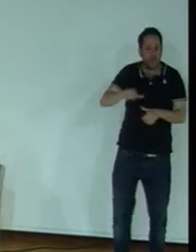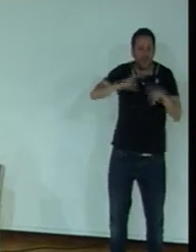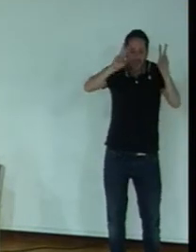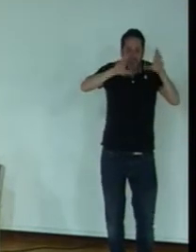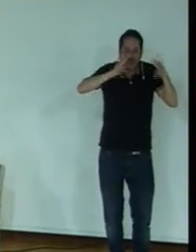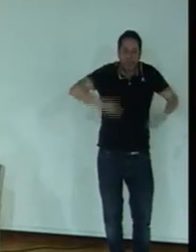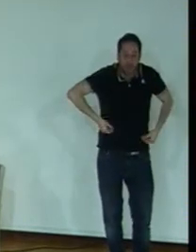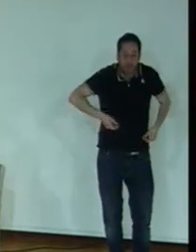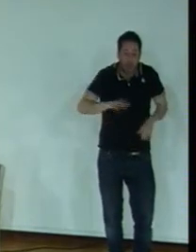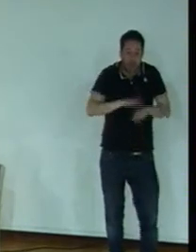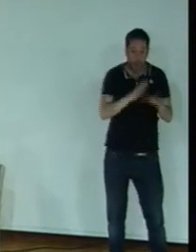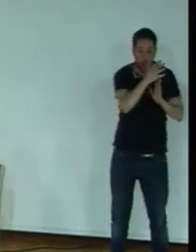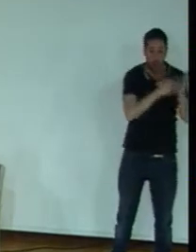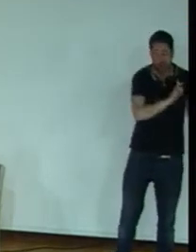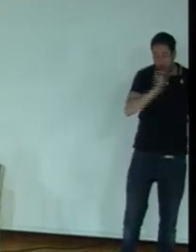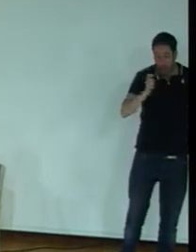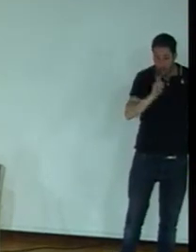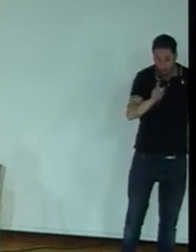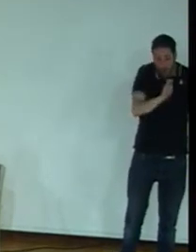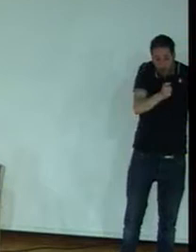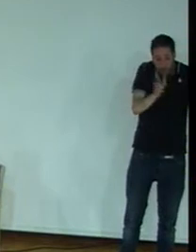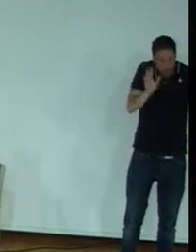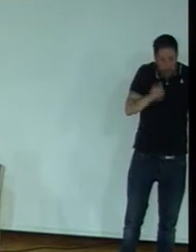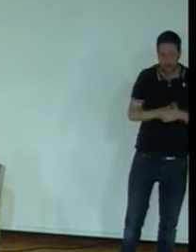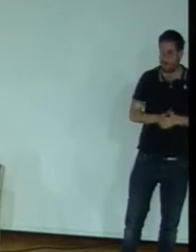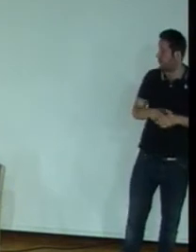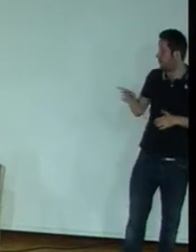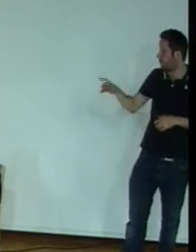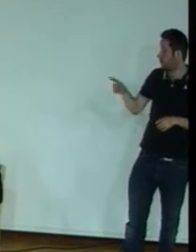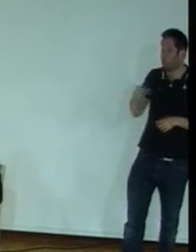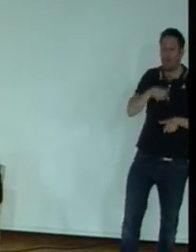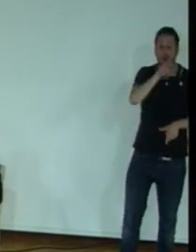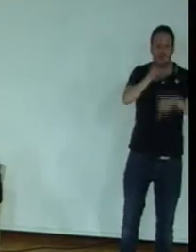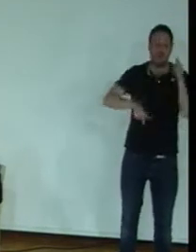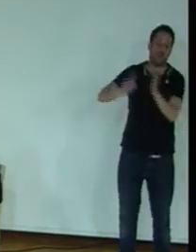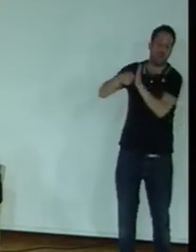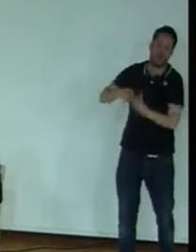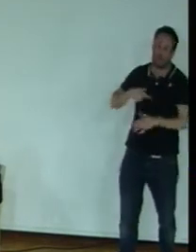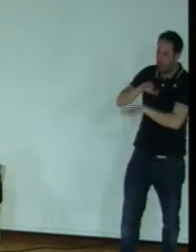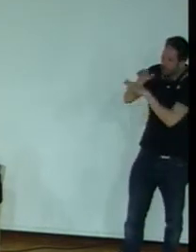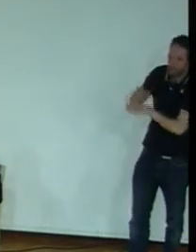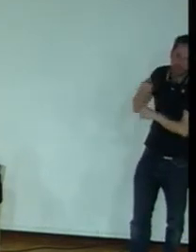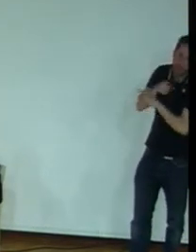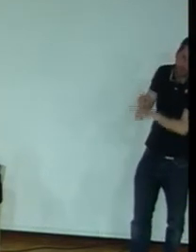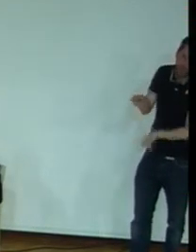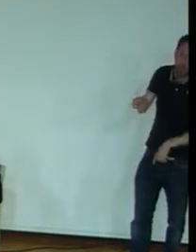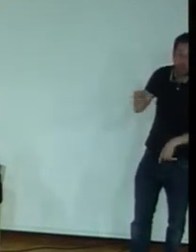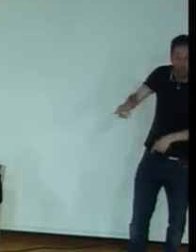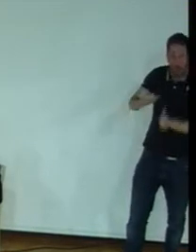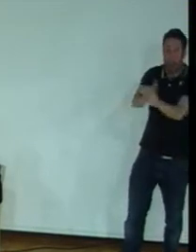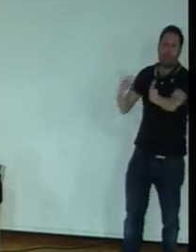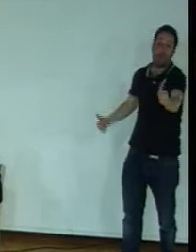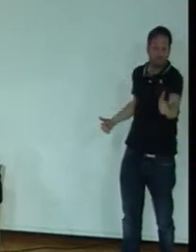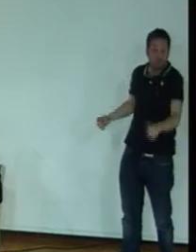depuis, on n'a pas fondamentalement changé les textes. Et puis, je vais défendre les juristes, ils ne sont pas plus à la ramasse que les autres.